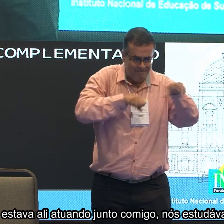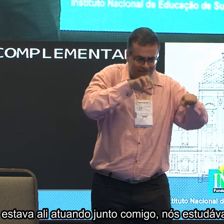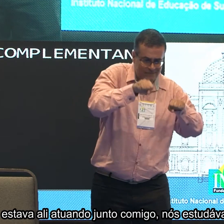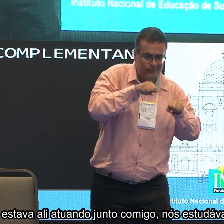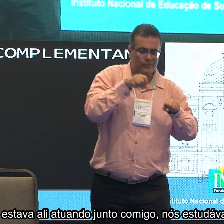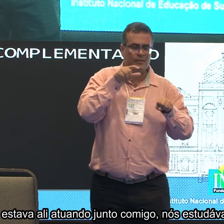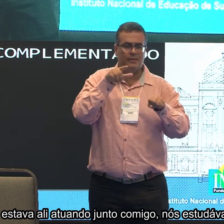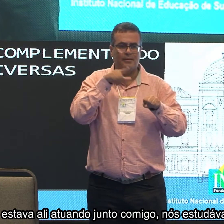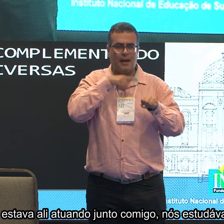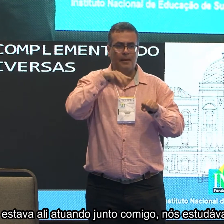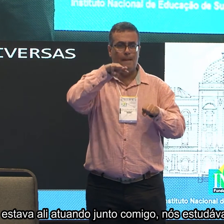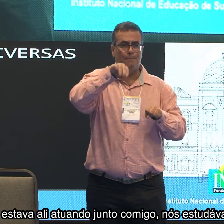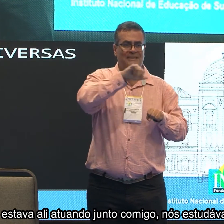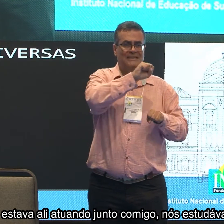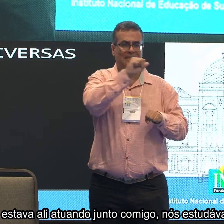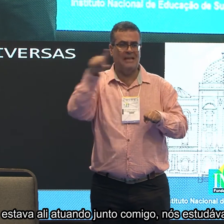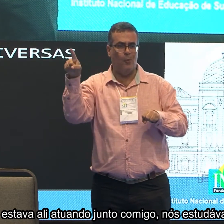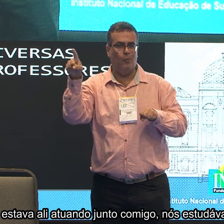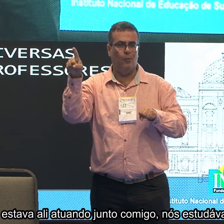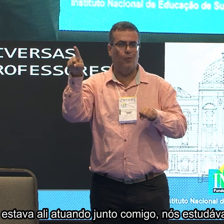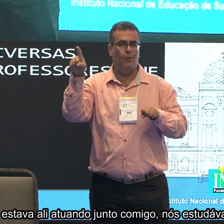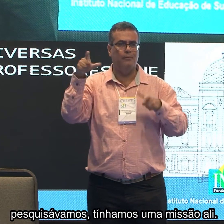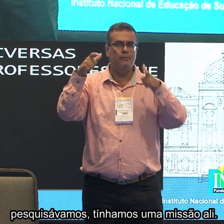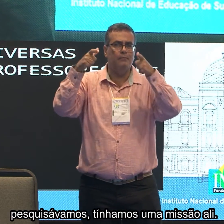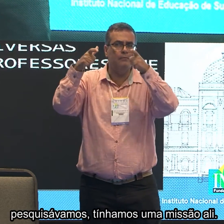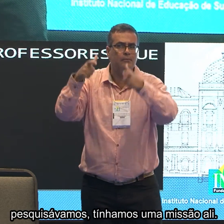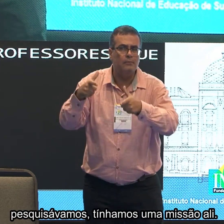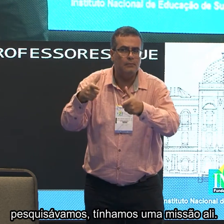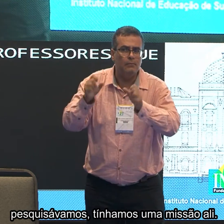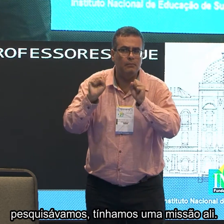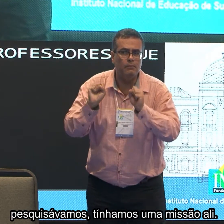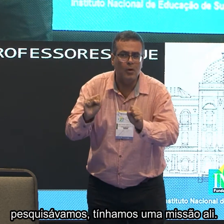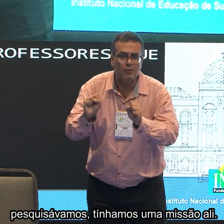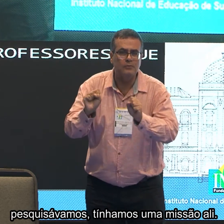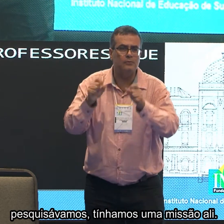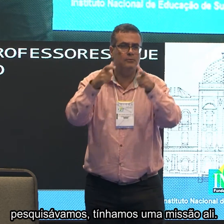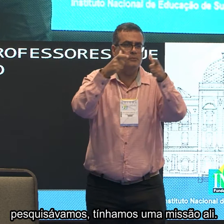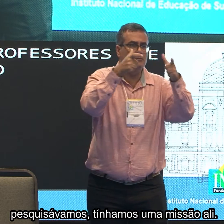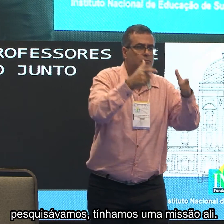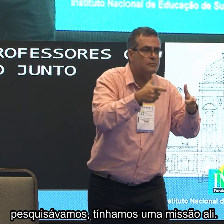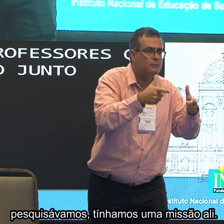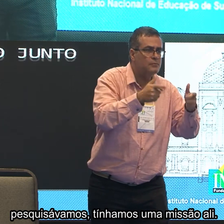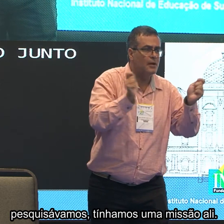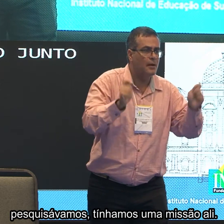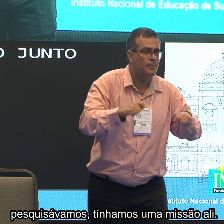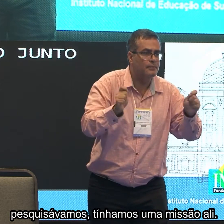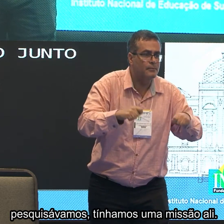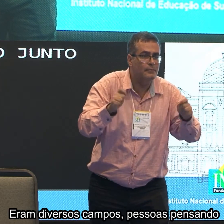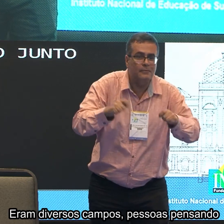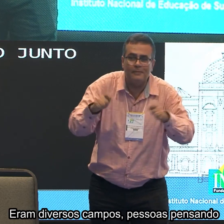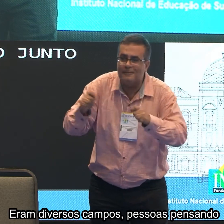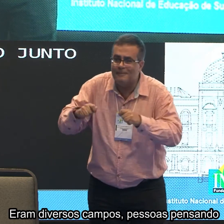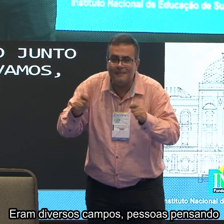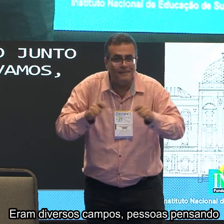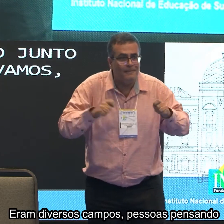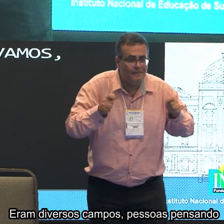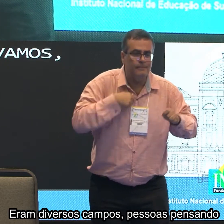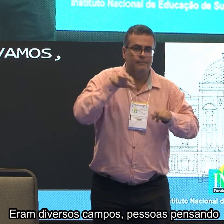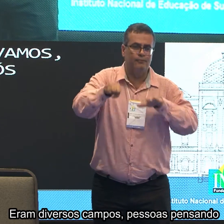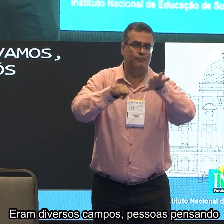atuando junto comigo. Nós estudávamos, pesquisávamos, nós tínhamos uma missão ali. Eram diversos